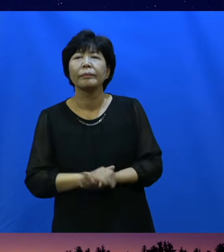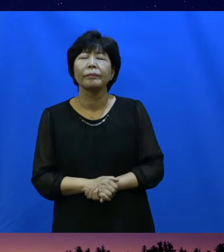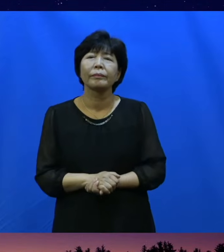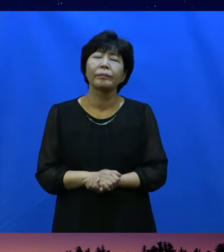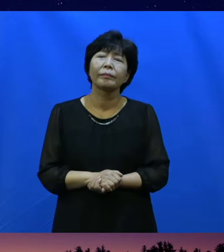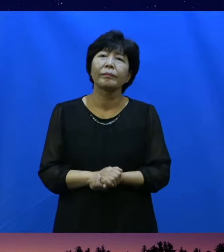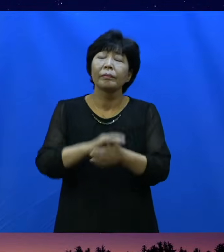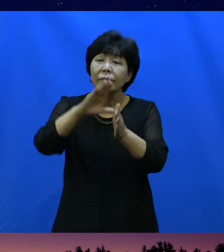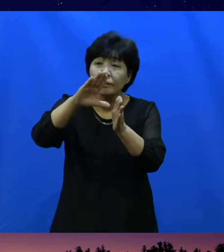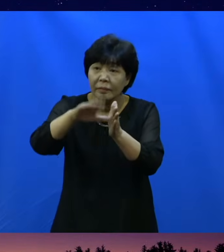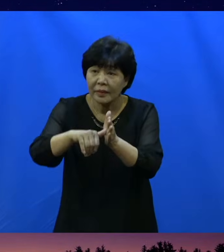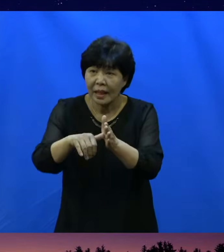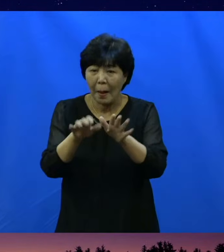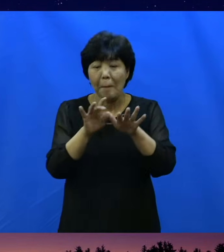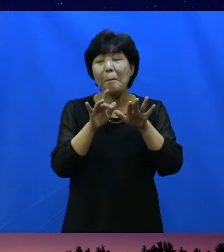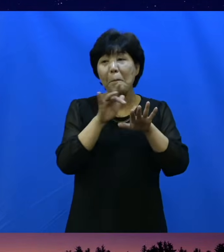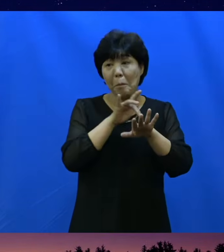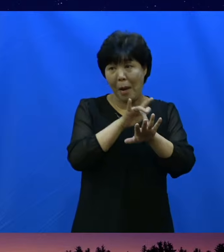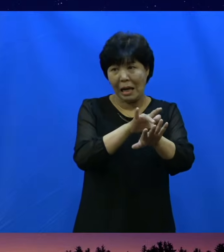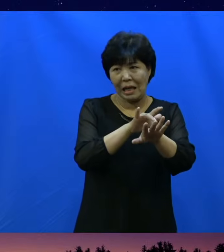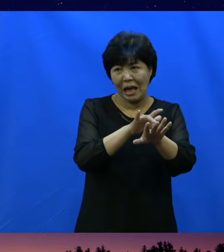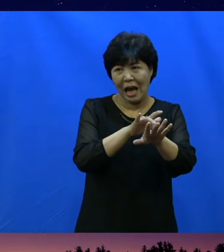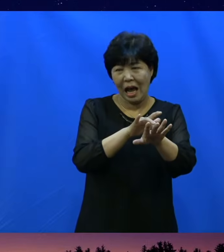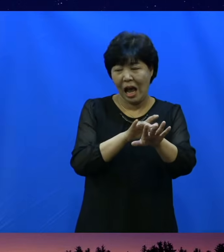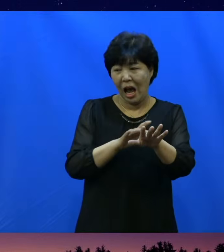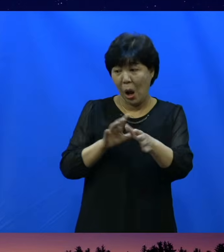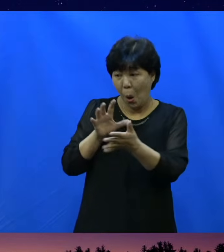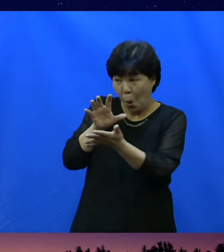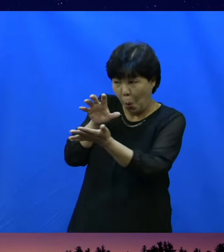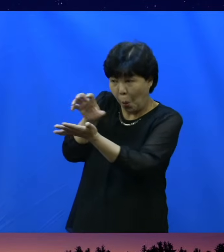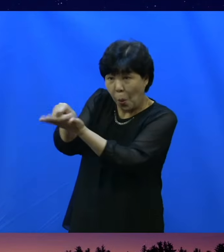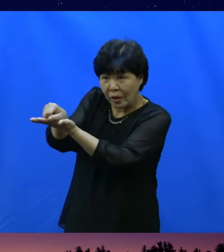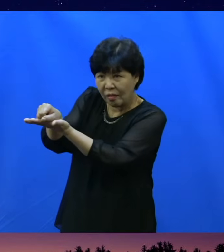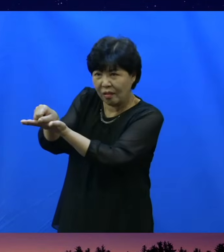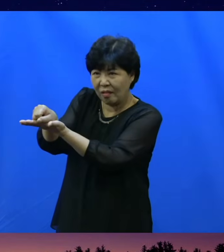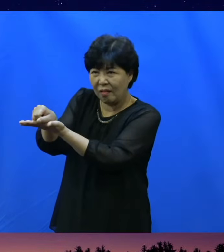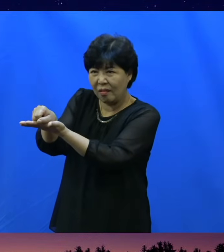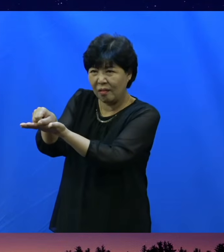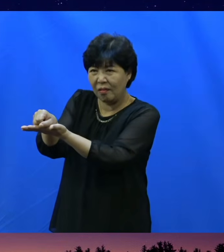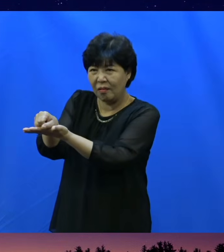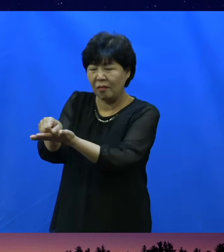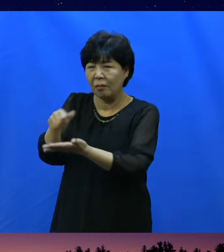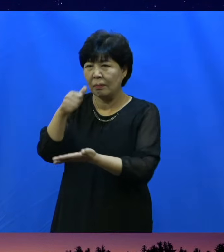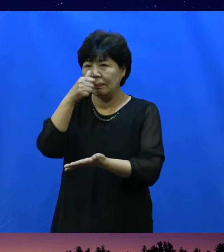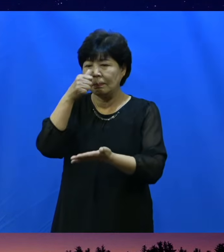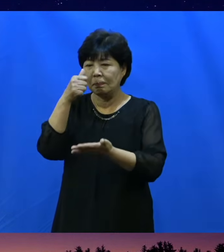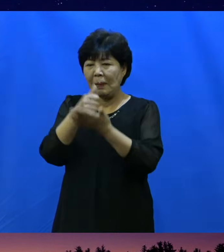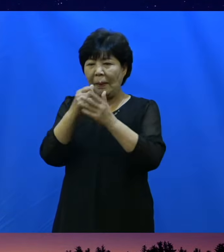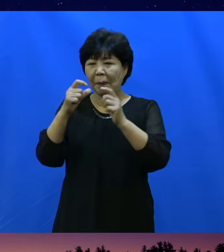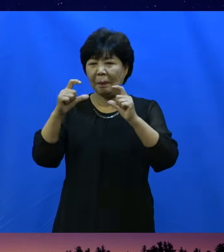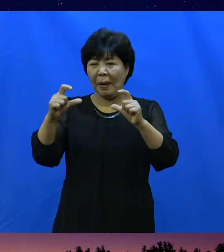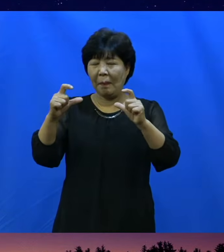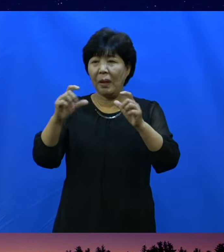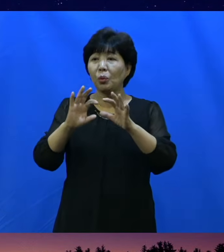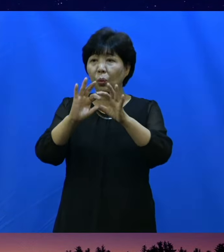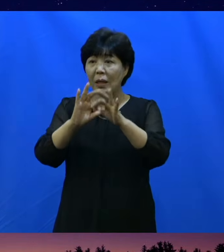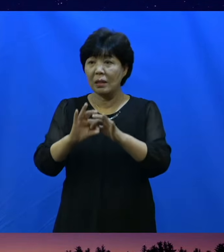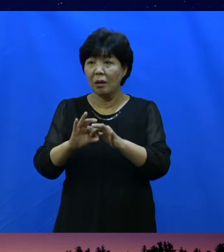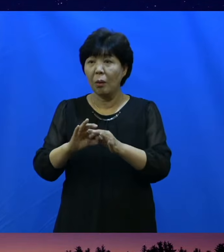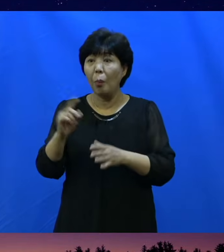이럴 때 여러분, 마귀가 이중적 공격을 합니다. 그게 뭐냐면 정죄를 심어주면서 동시에 유혹을 해요.